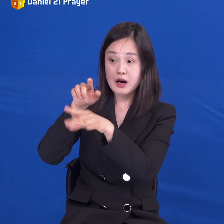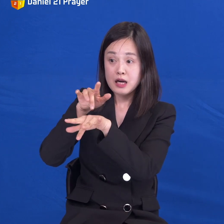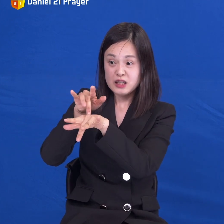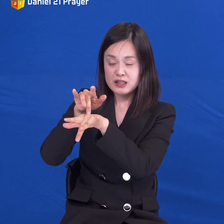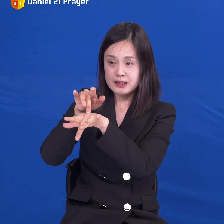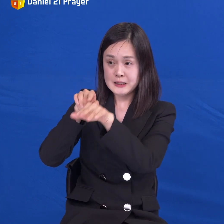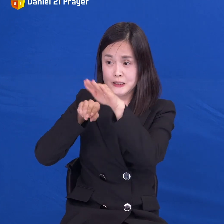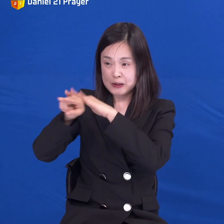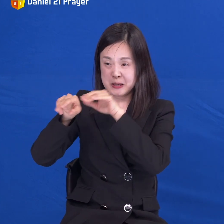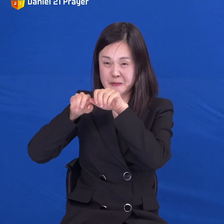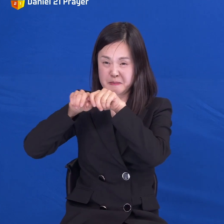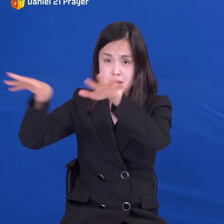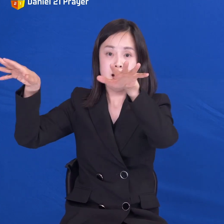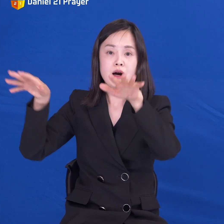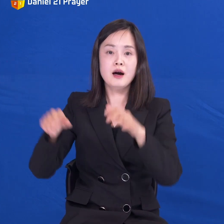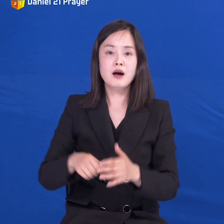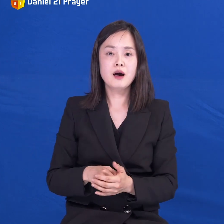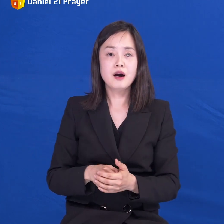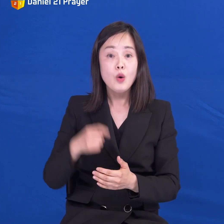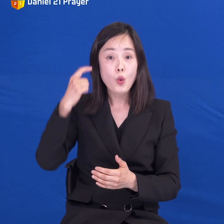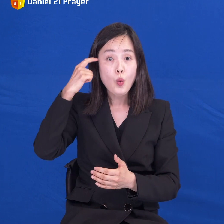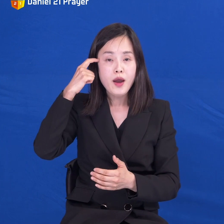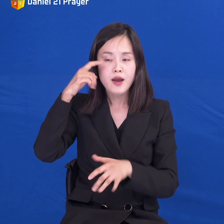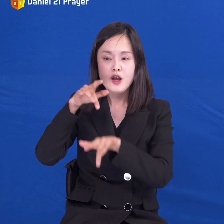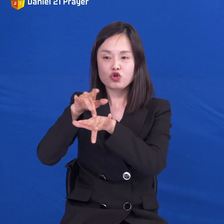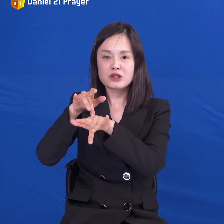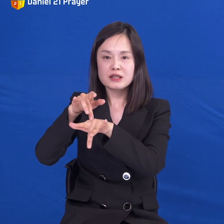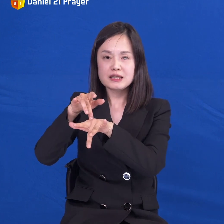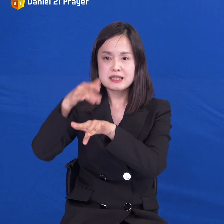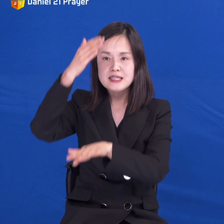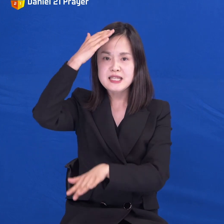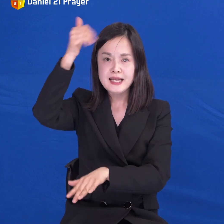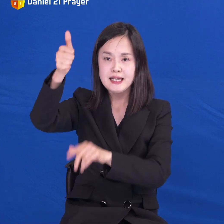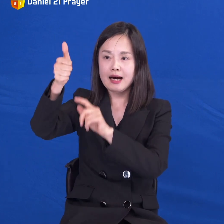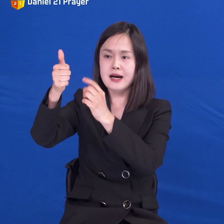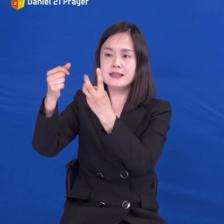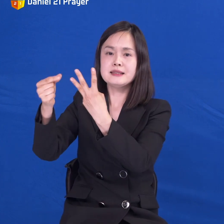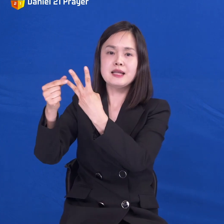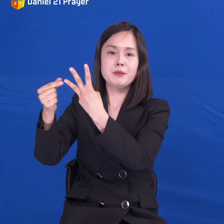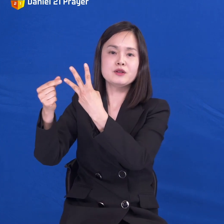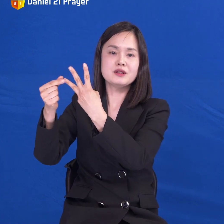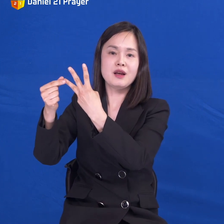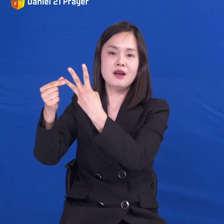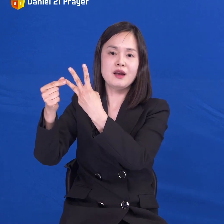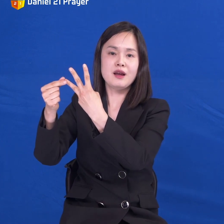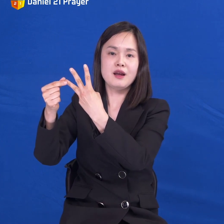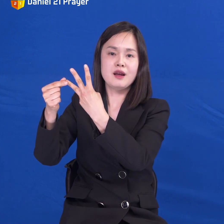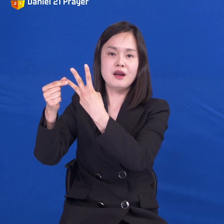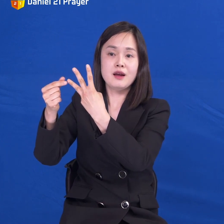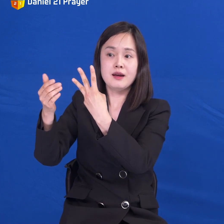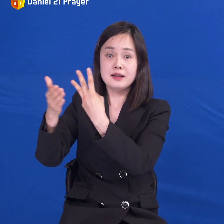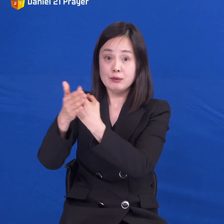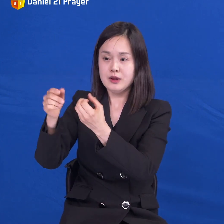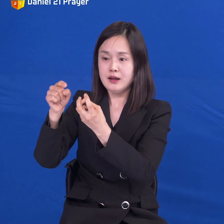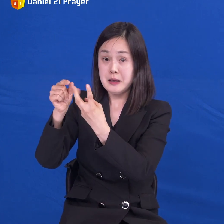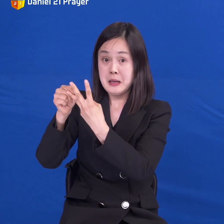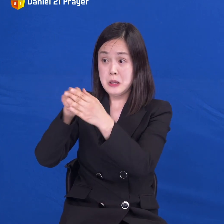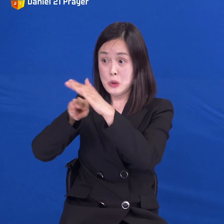세계도 대장이 있더라고요. 질서가 있더라고요. 머리가 있어요. 우리의 대장과 머리는 예수